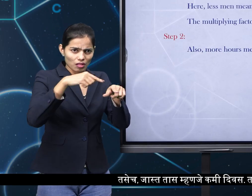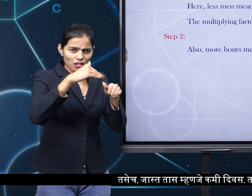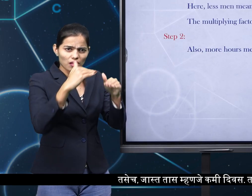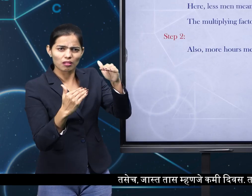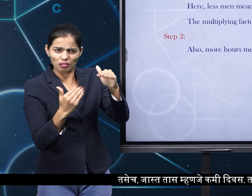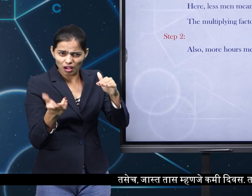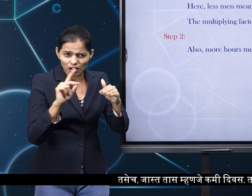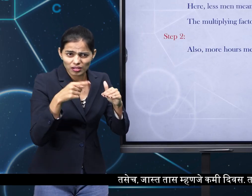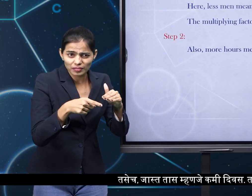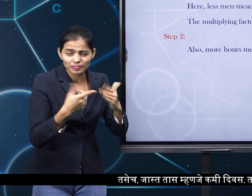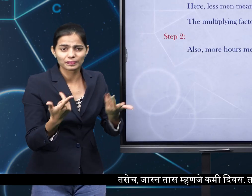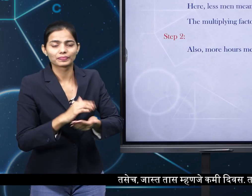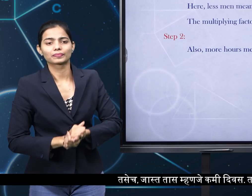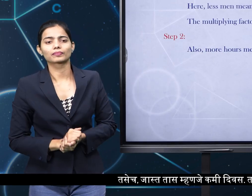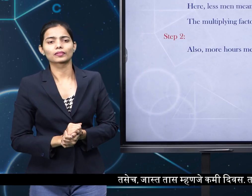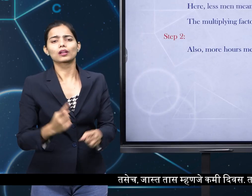आहे.